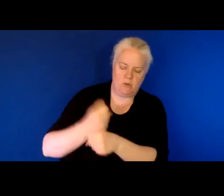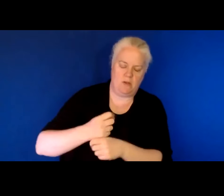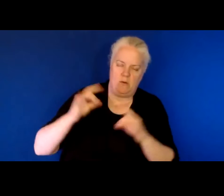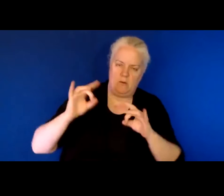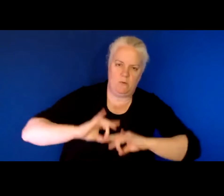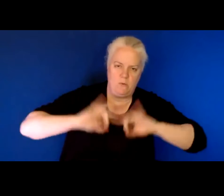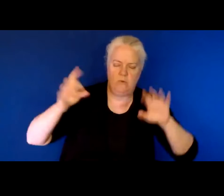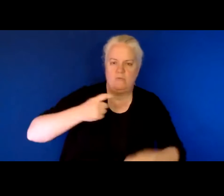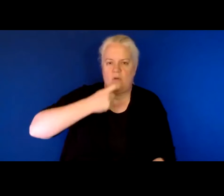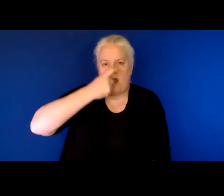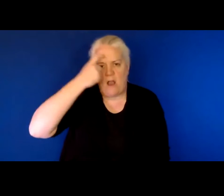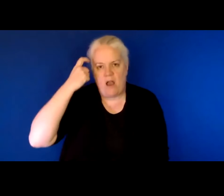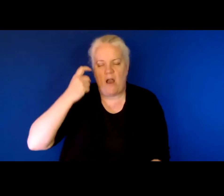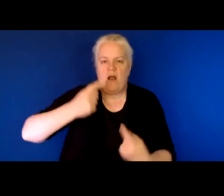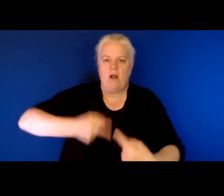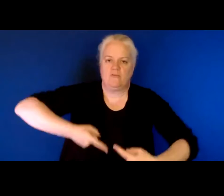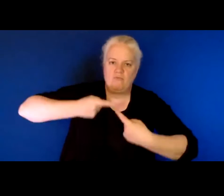这个疫情，也是有很多很重要的一些题目。